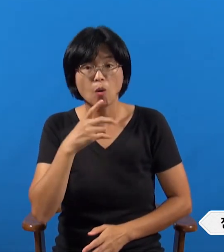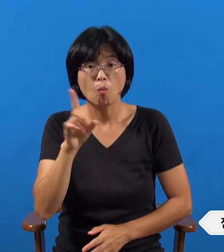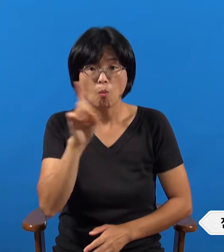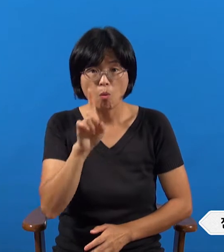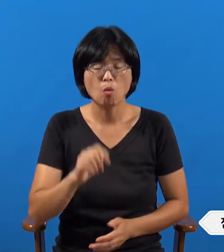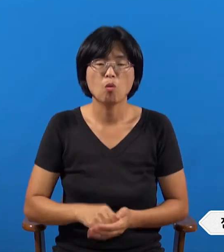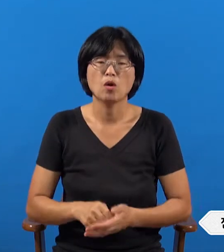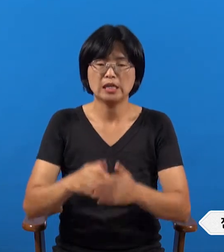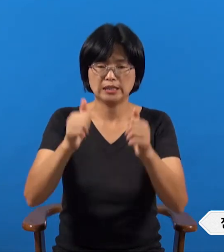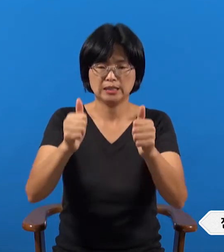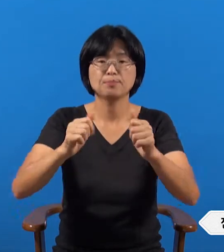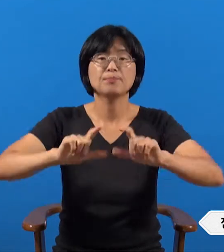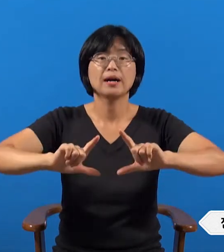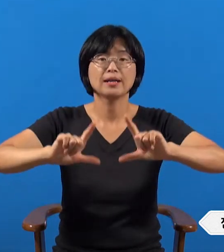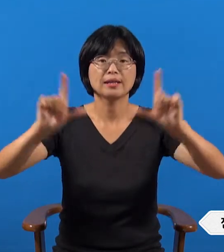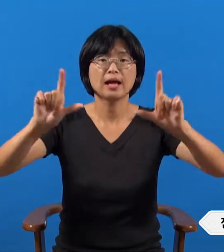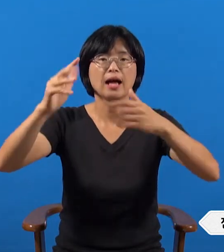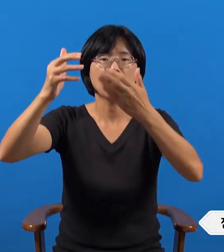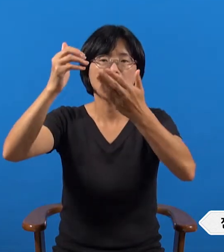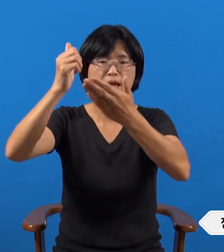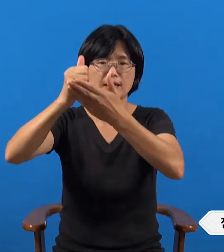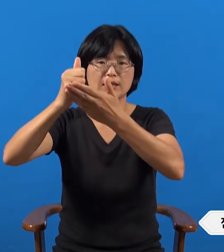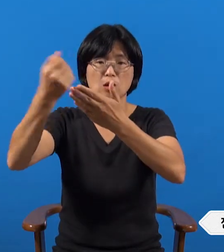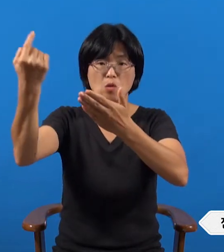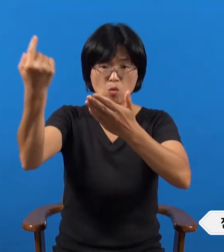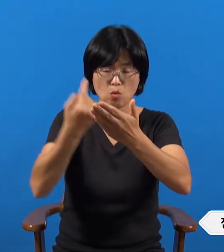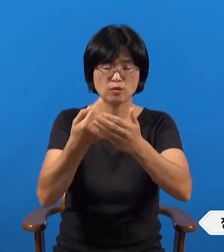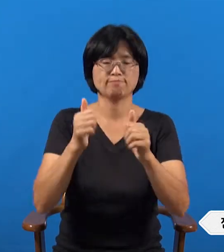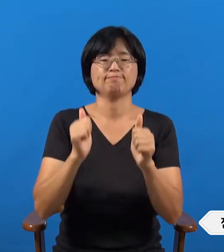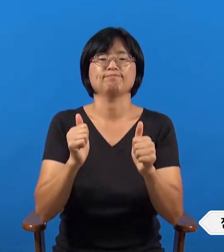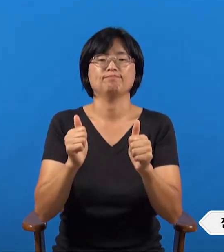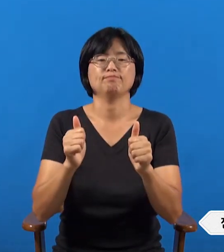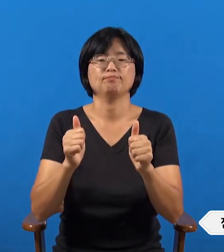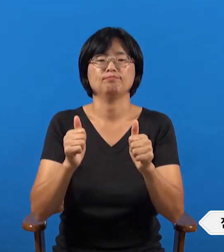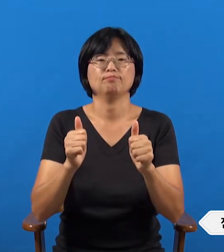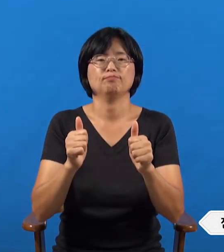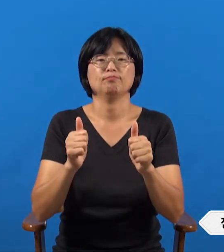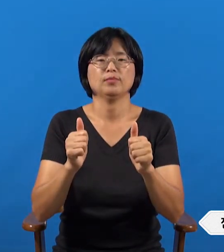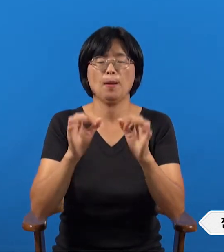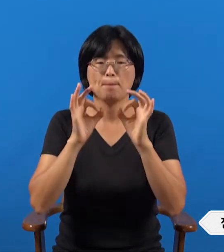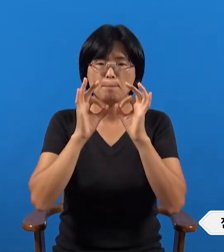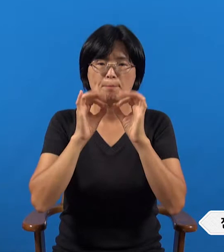않든지 심판날에 그 말한 것을 하나님께서 신문하시고